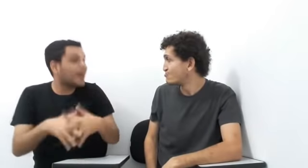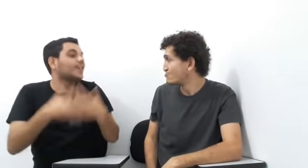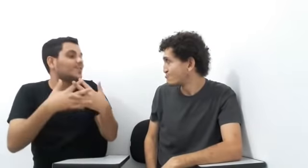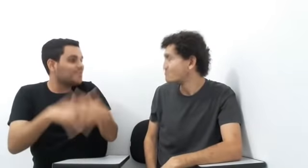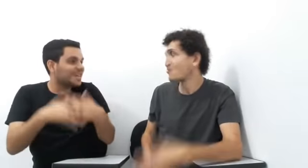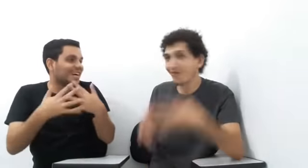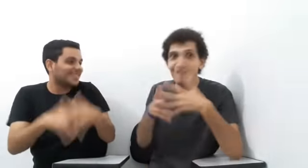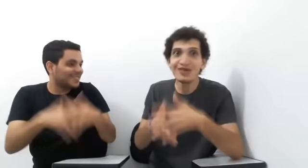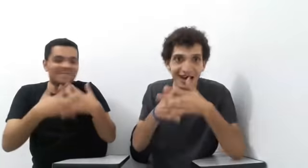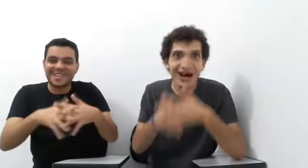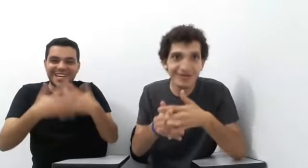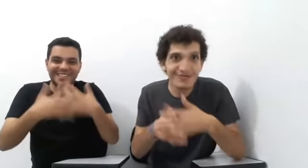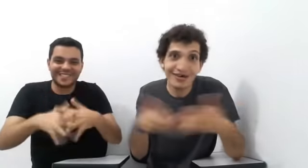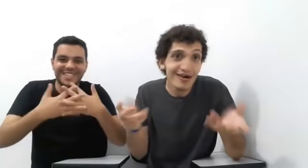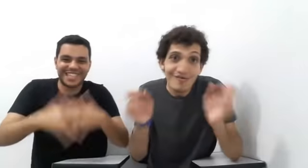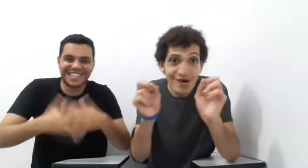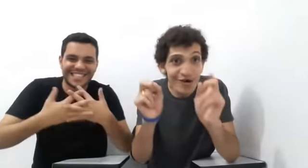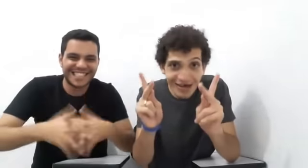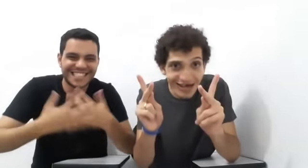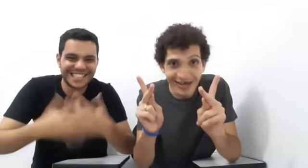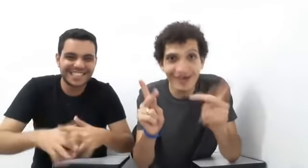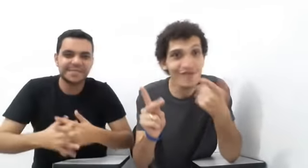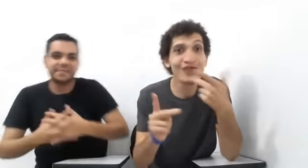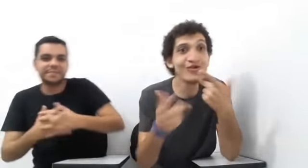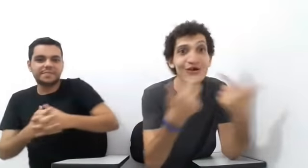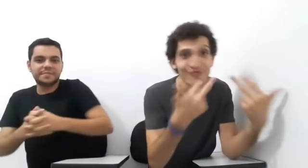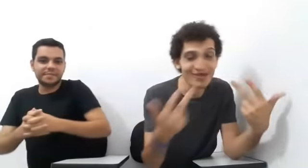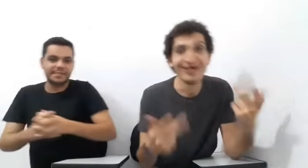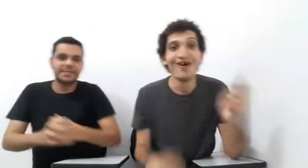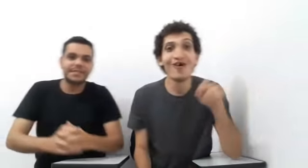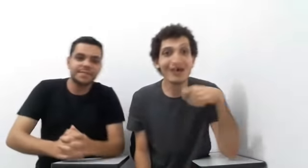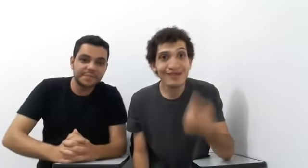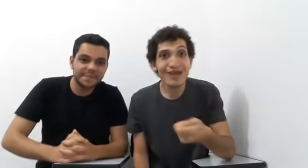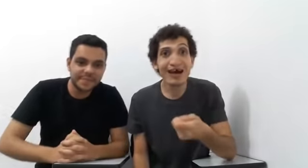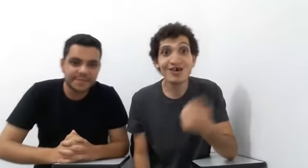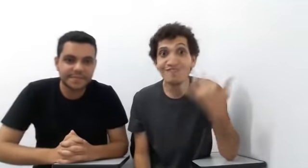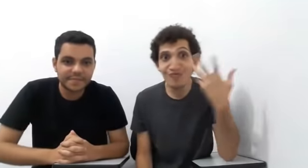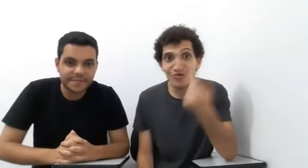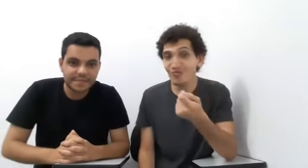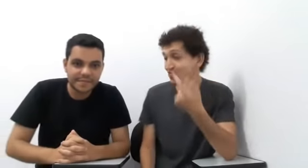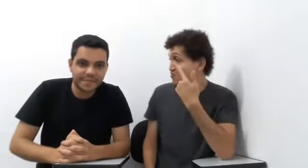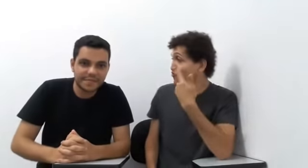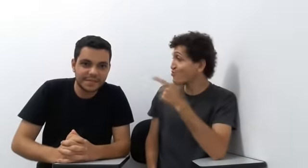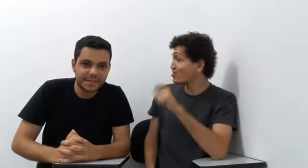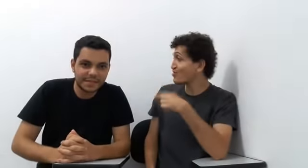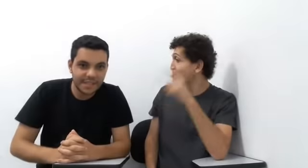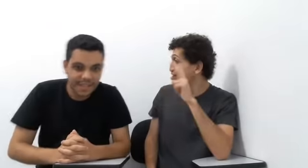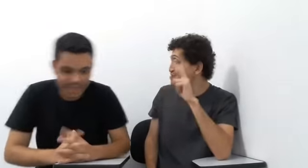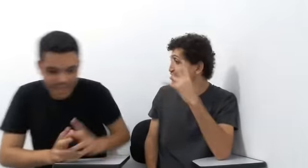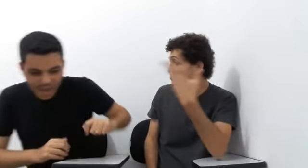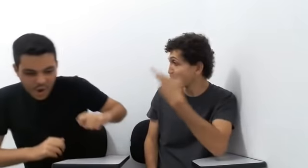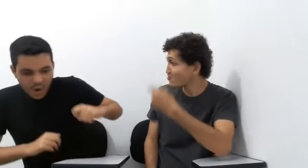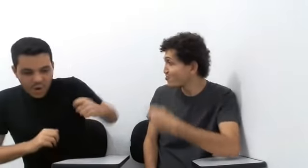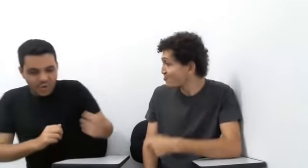Complicado, né? Eu falo outra coisa. Agora, sinais bonitos. Você vê outro sinal, tá vendo? Sinal bonito. Um